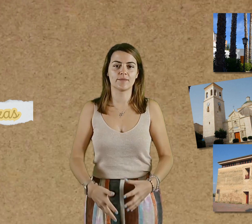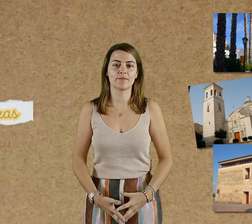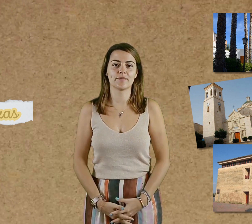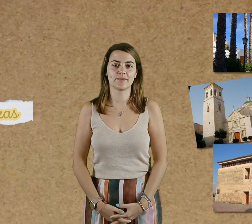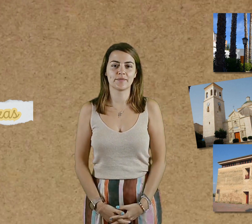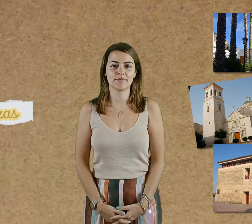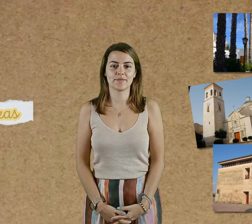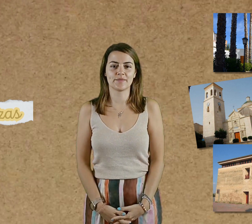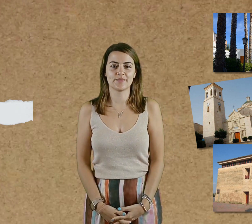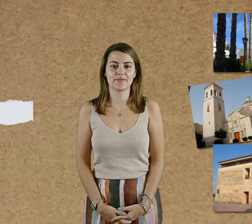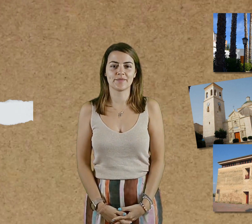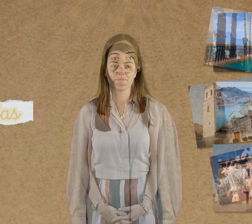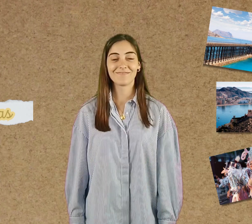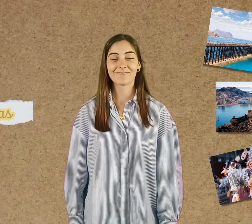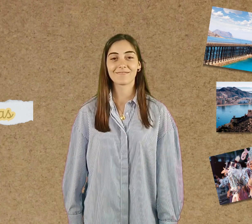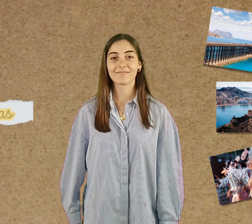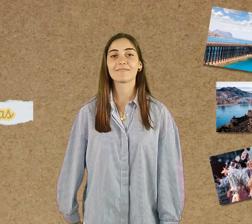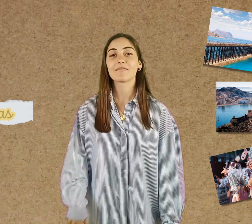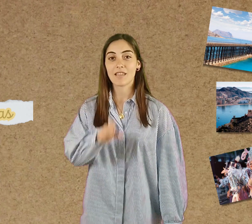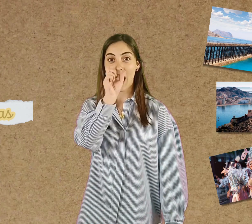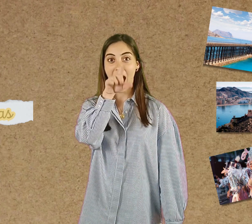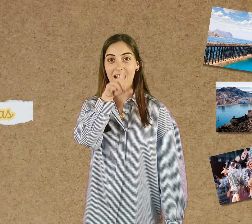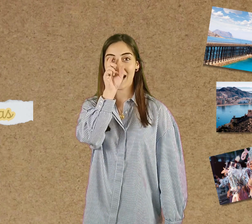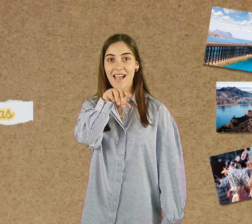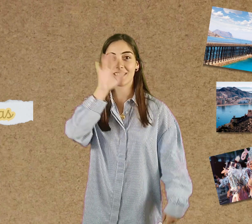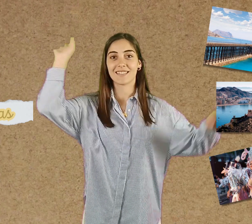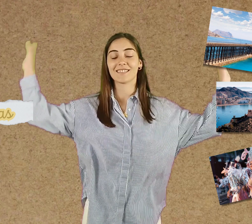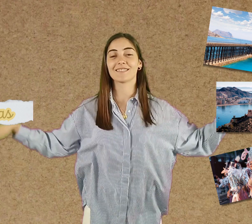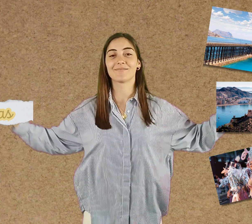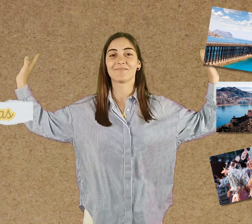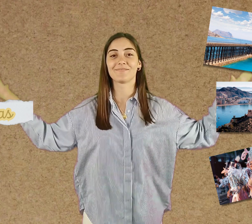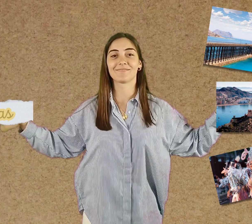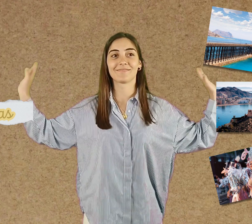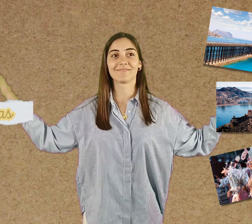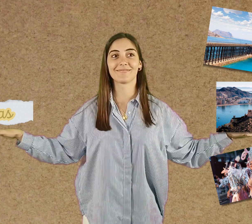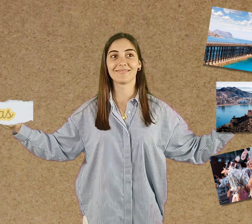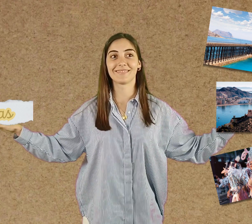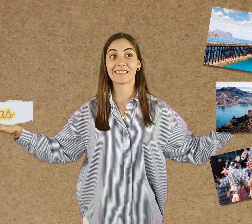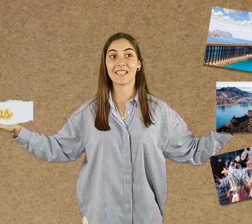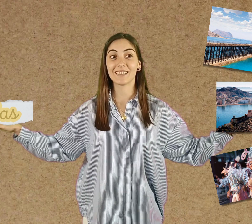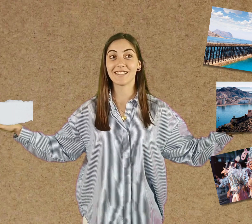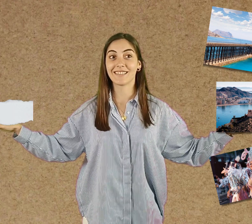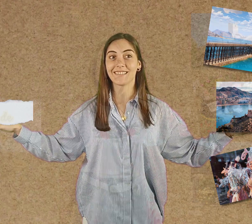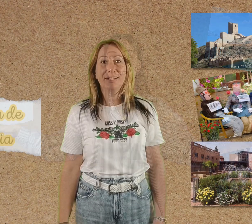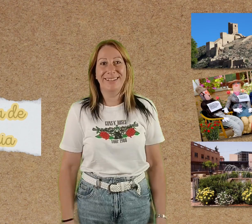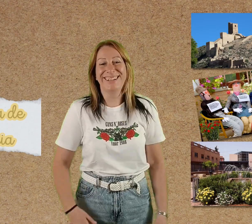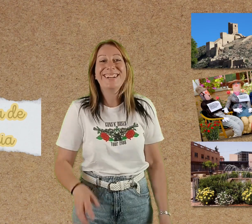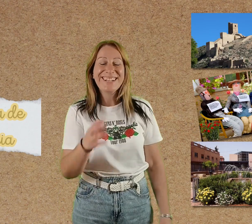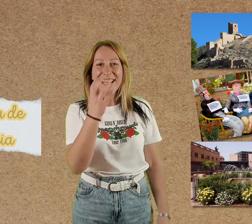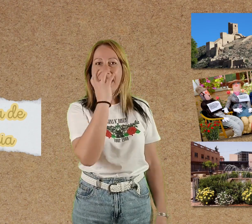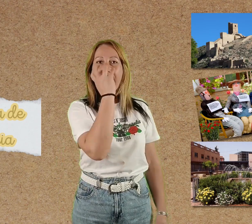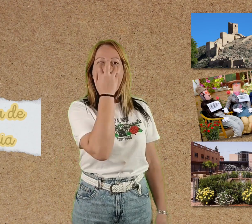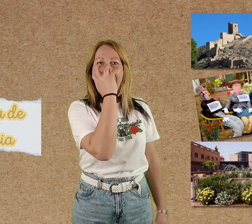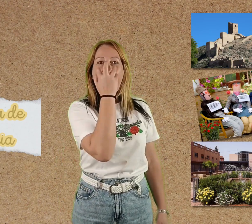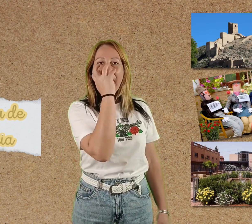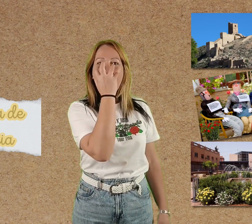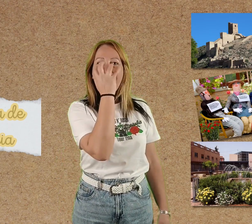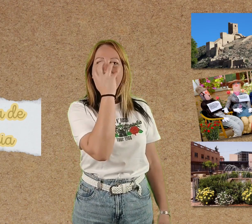Sus limoneros en flor cada vez que llega abril, y quien probó su sabor supo que iba